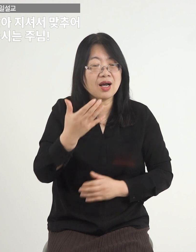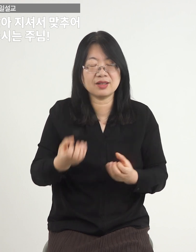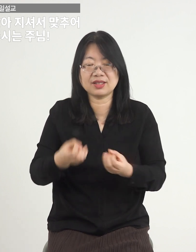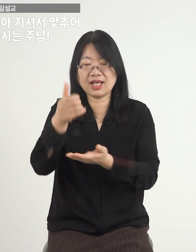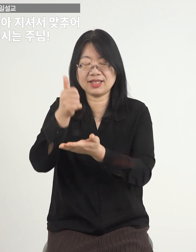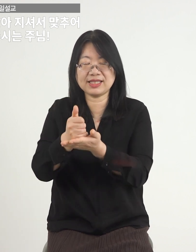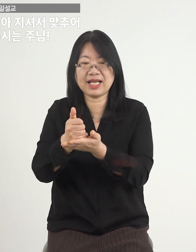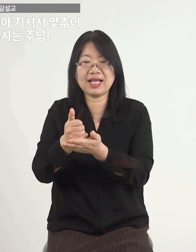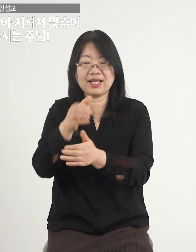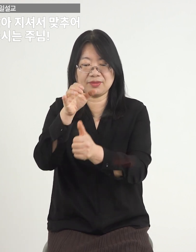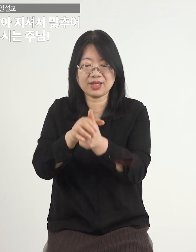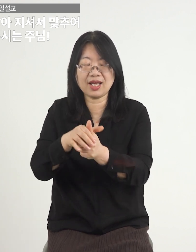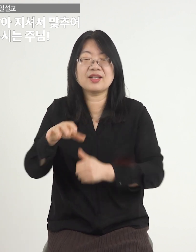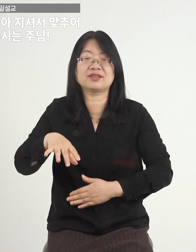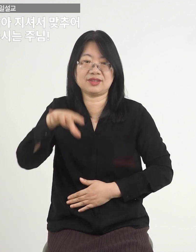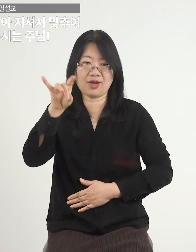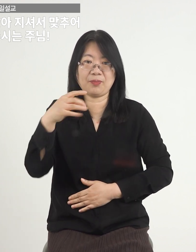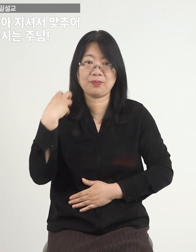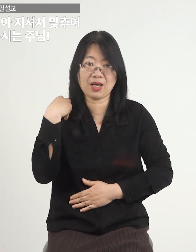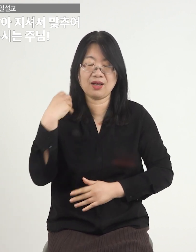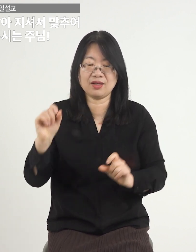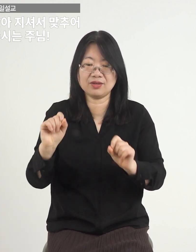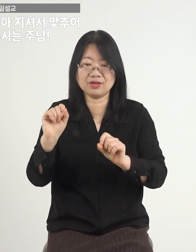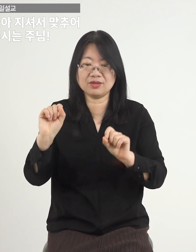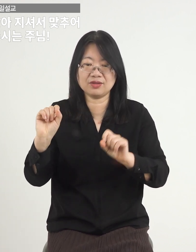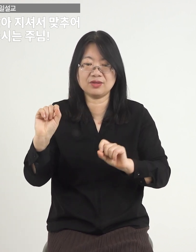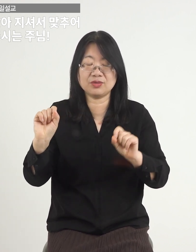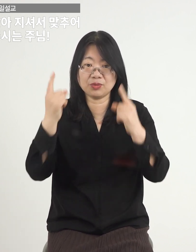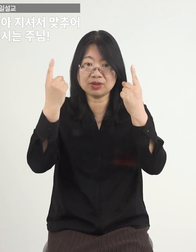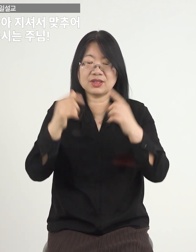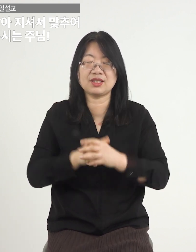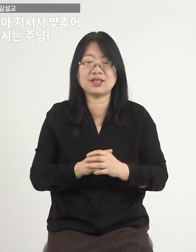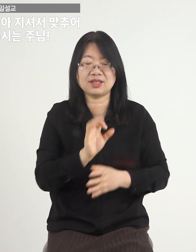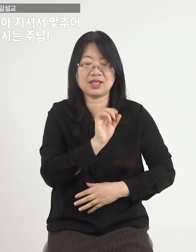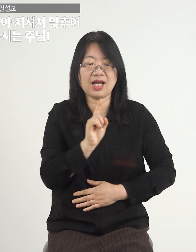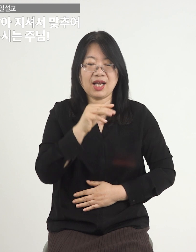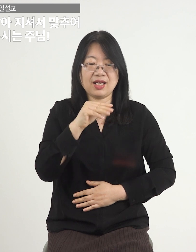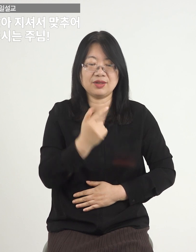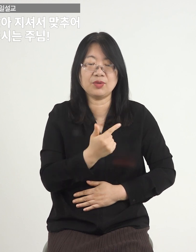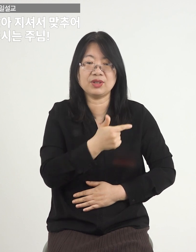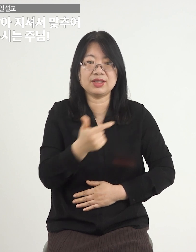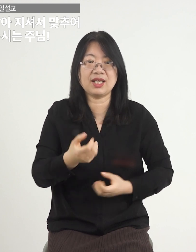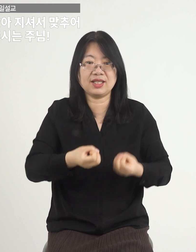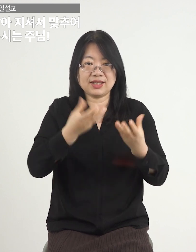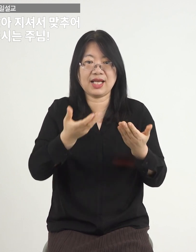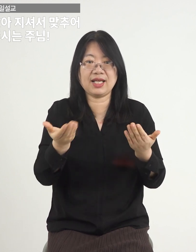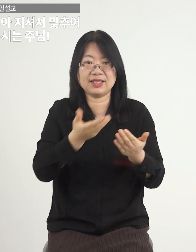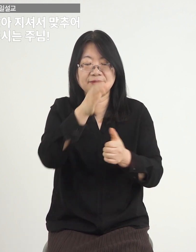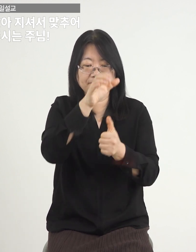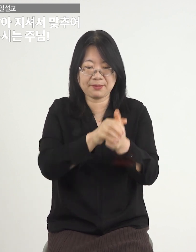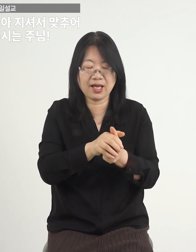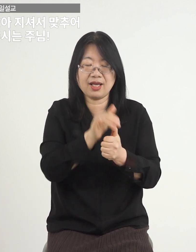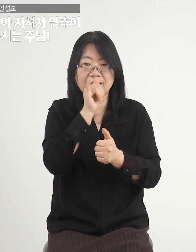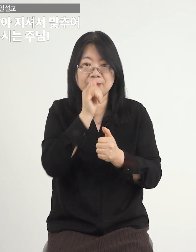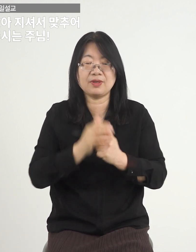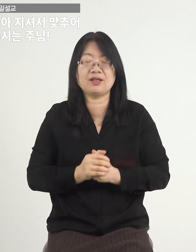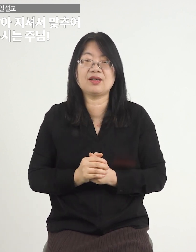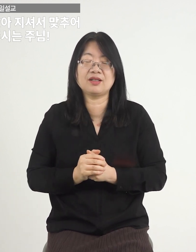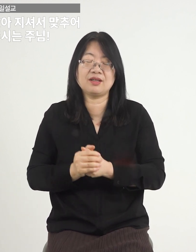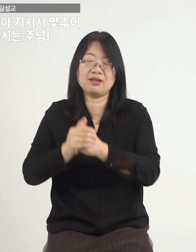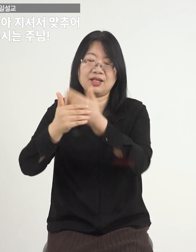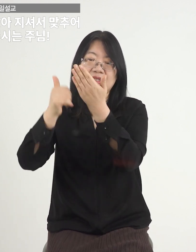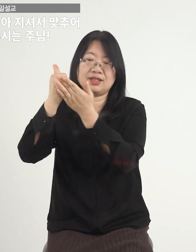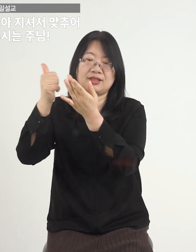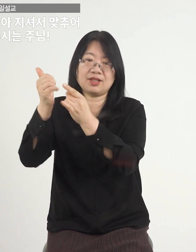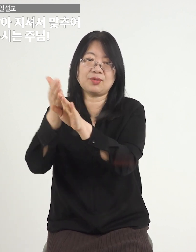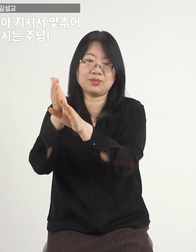제사장 직분의 시효가 되면서 동시에 아론은 대제사장의 직무로 임명이 되죠.